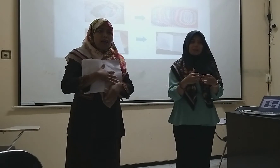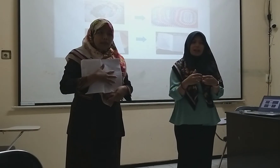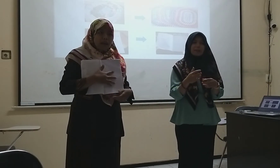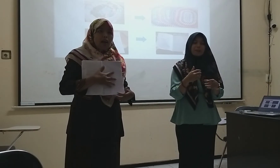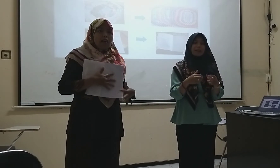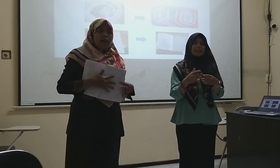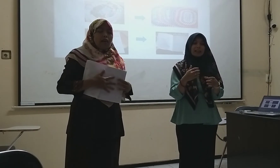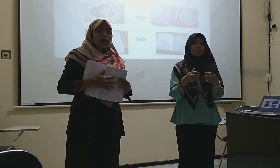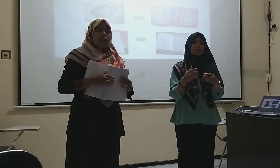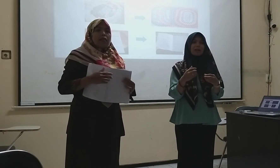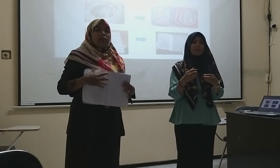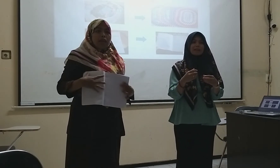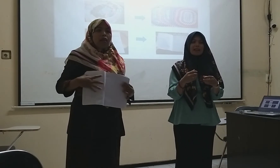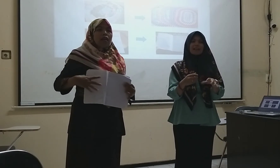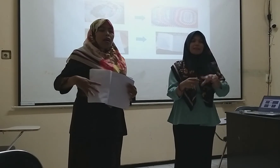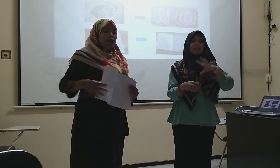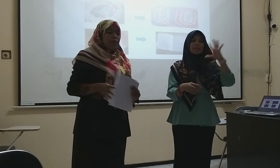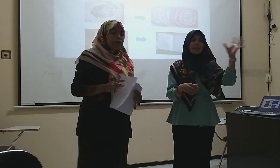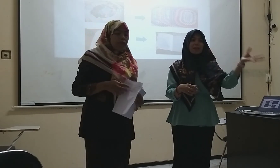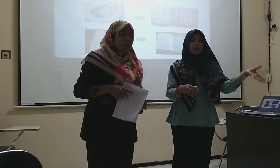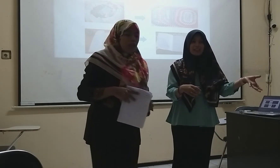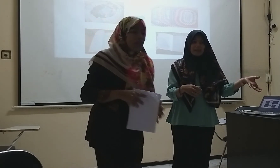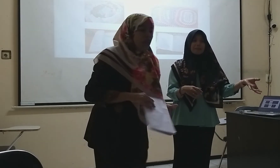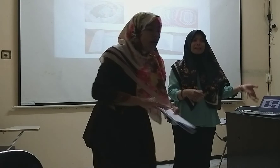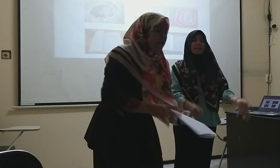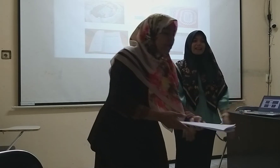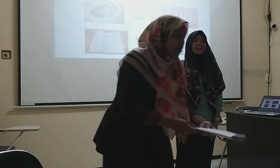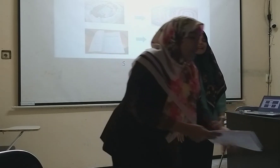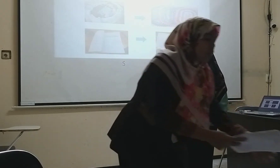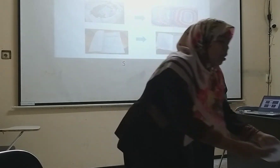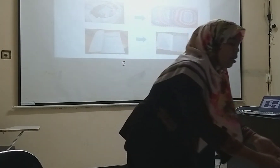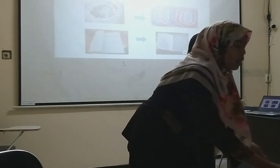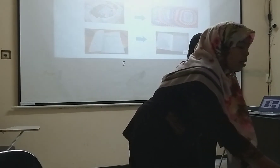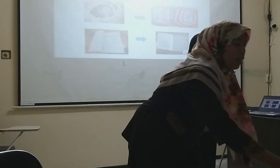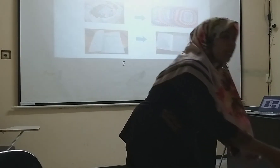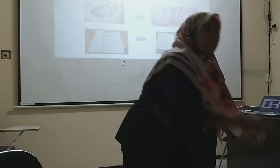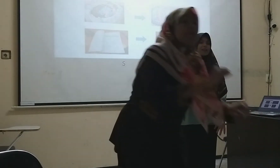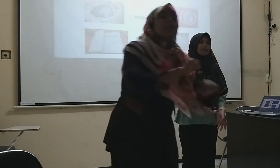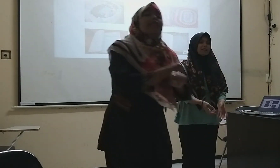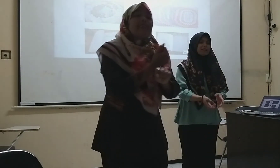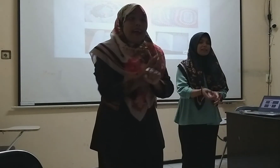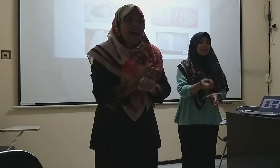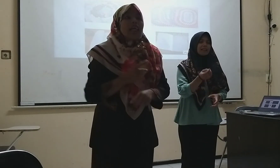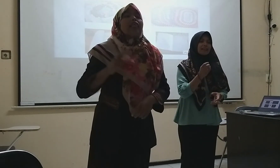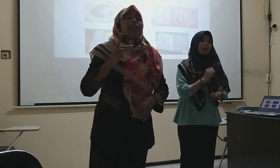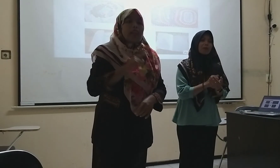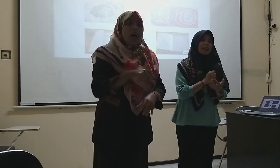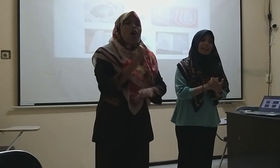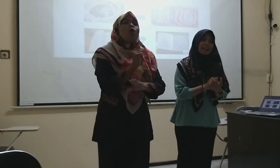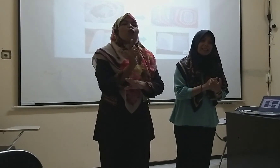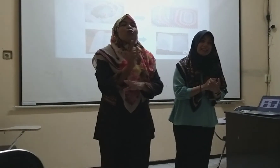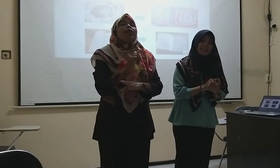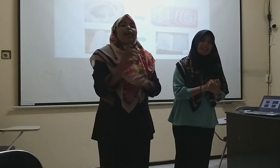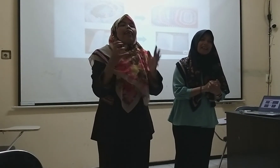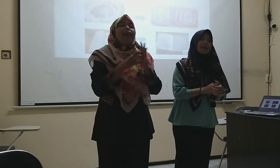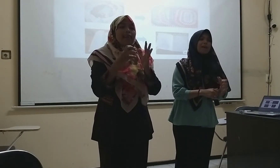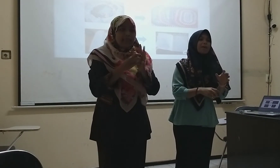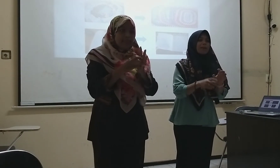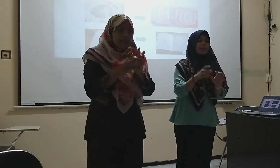kita sudah pembelajaran kita sudah habis, ada semester berikutnya misalkan. Nah, kita gunakan